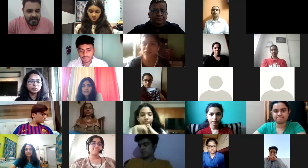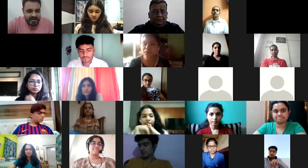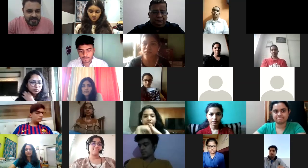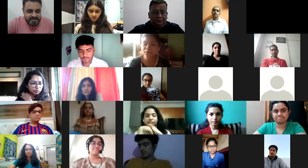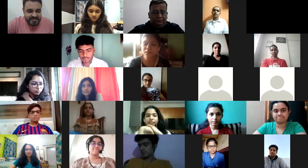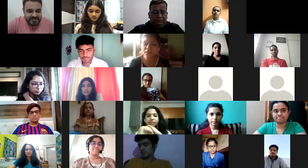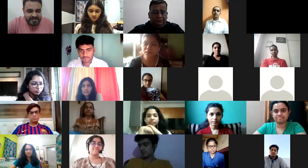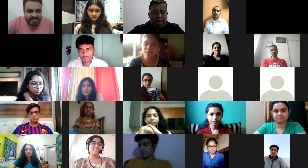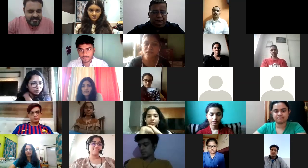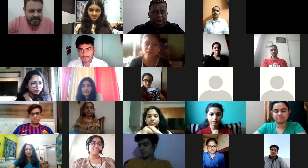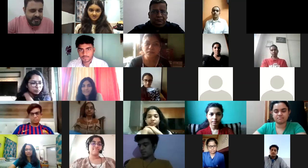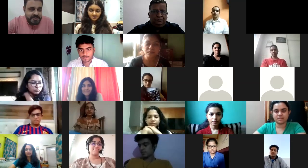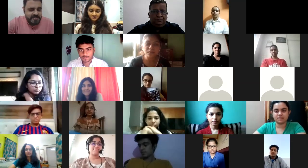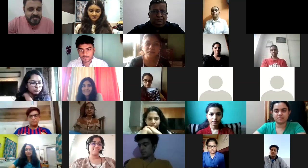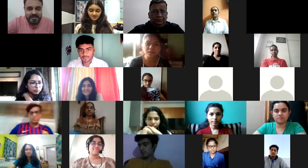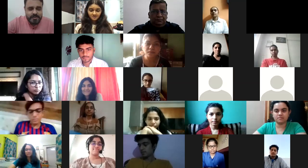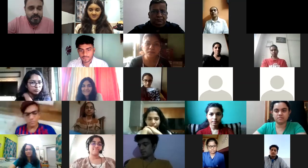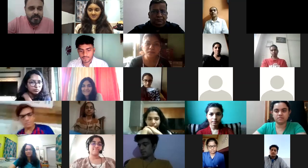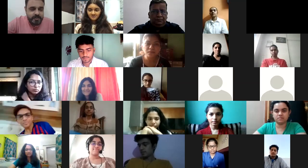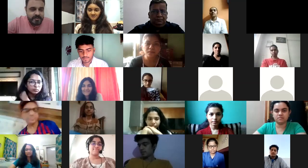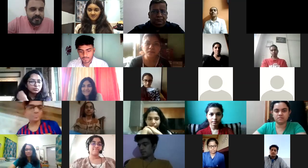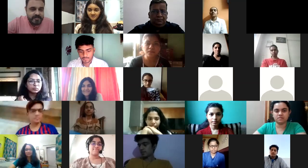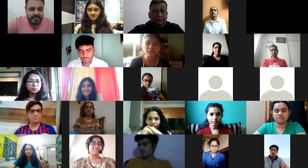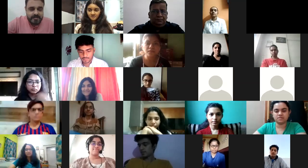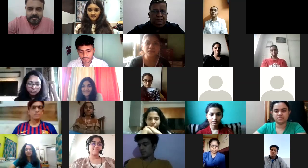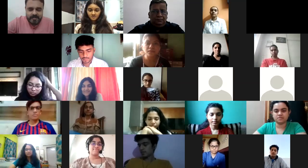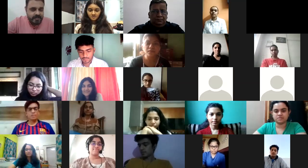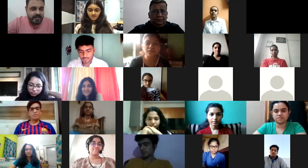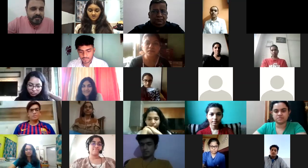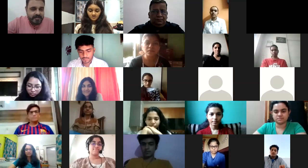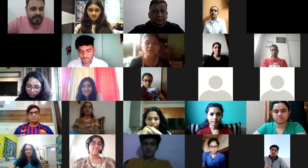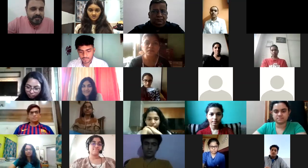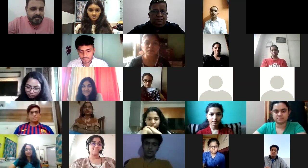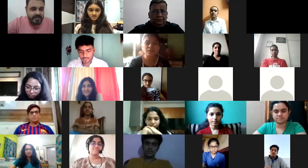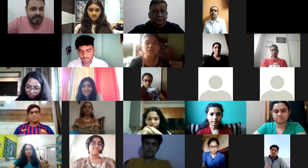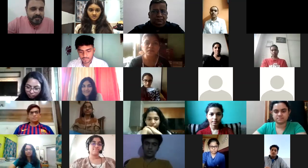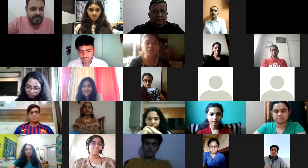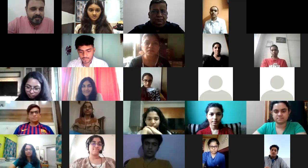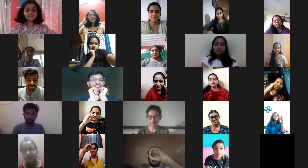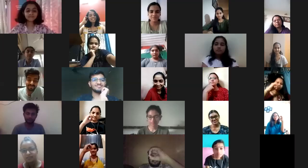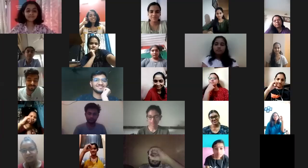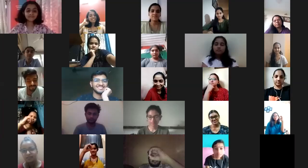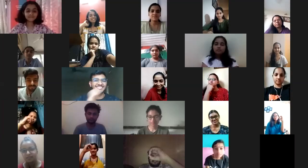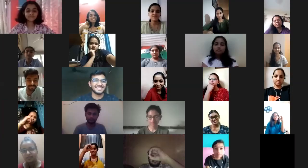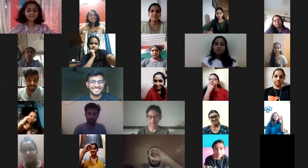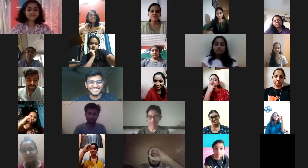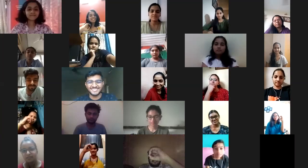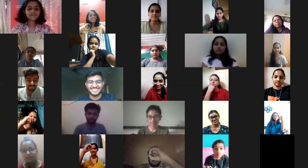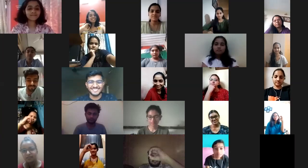Anish. Anish. So in Hindi, you know Hindi also, na Anish? Okay, अब हिंदी में हम